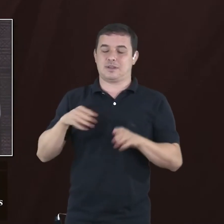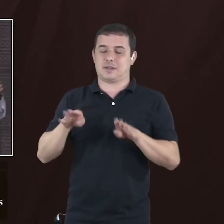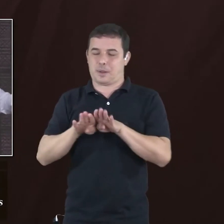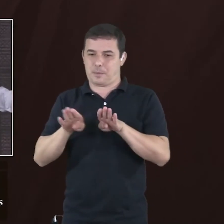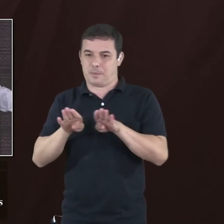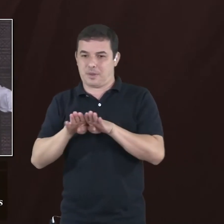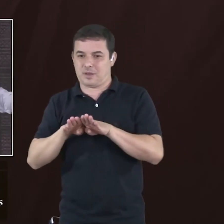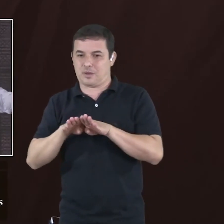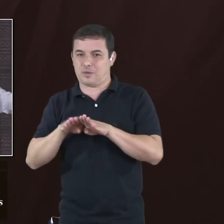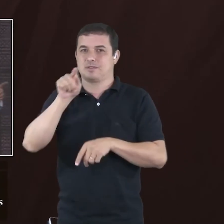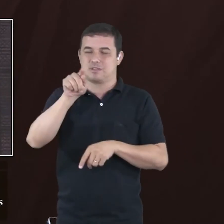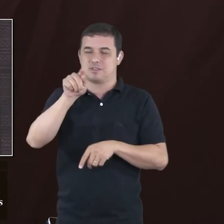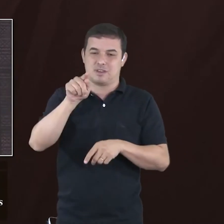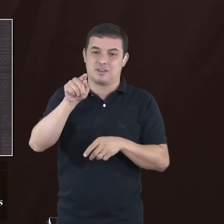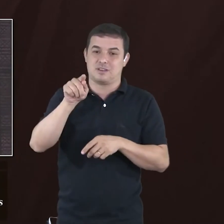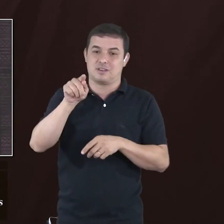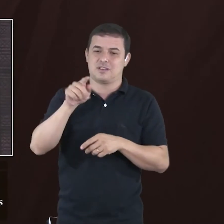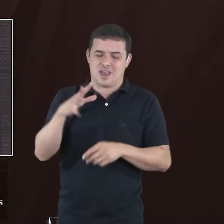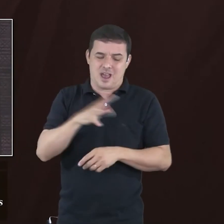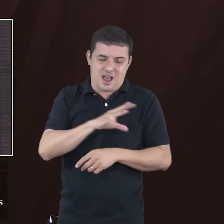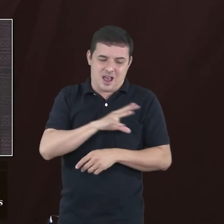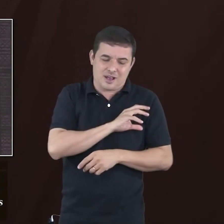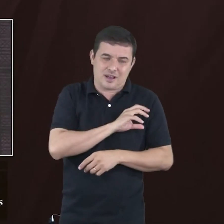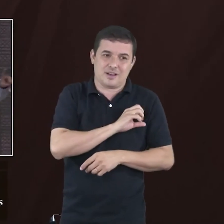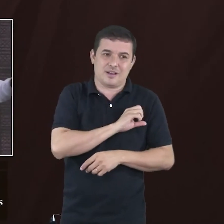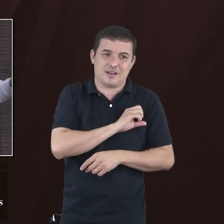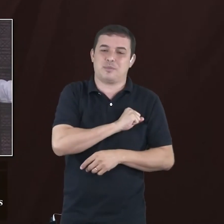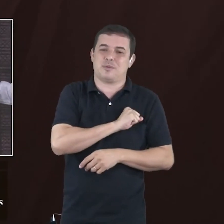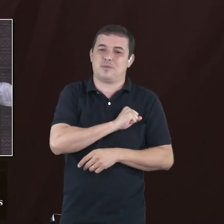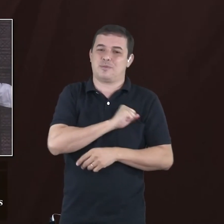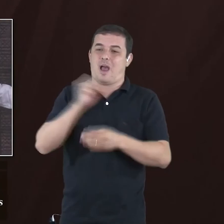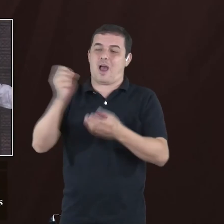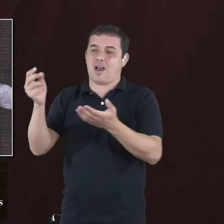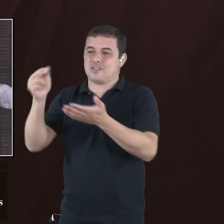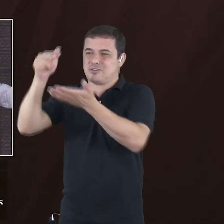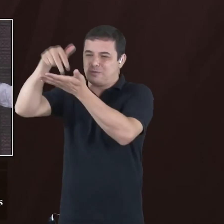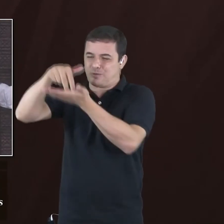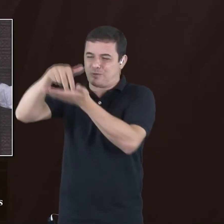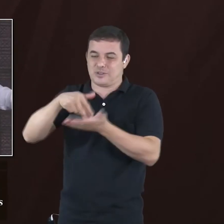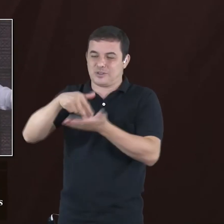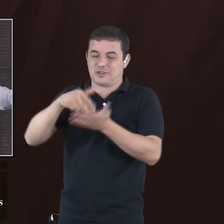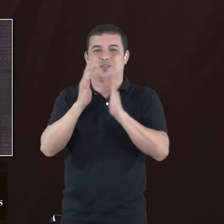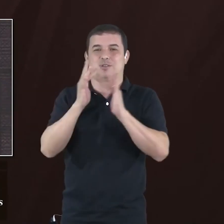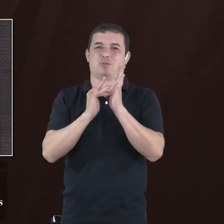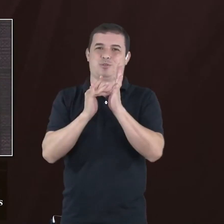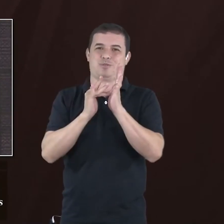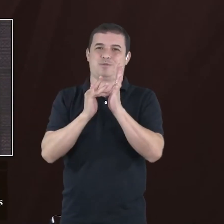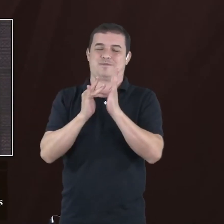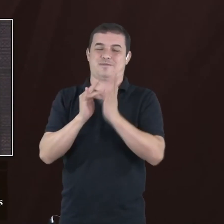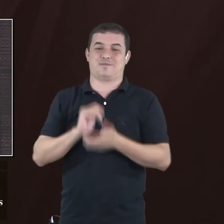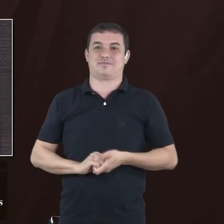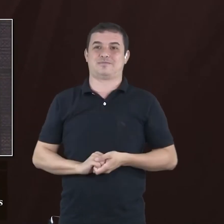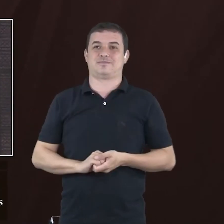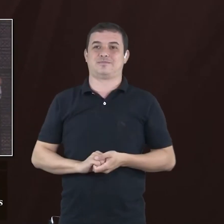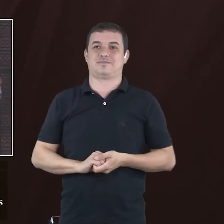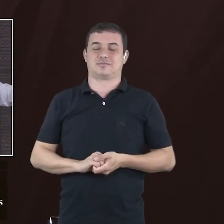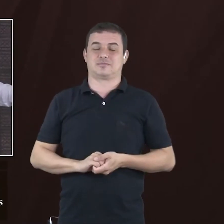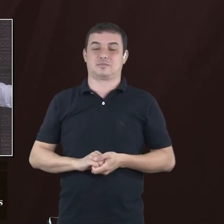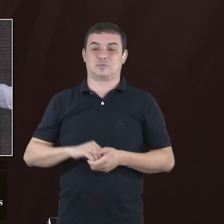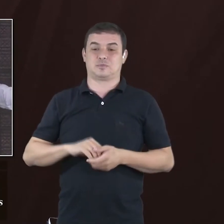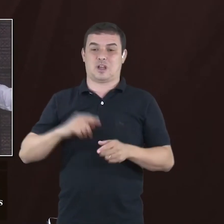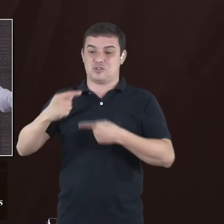a todos quantos amam a sua vinda. Irmão, nós somos dessa última